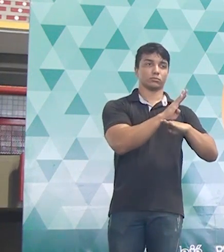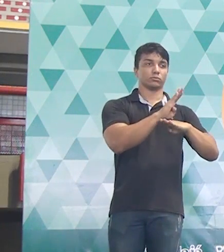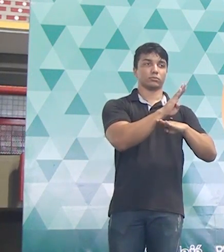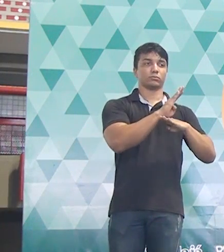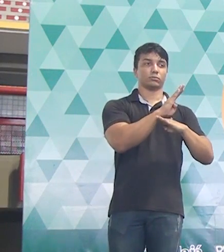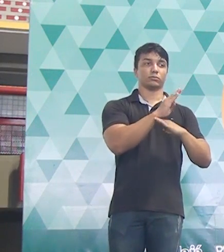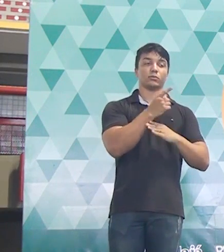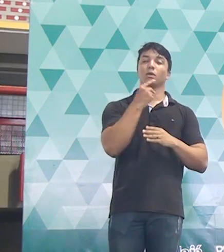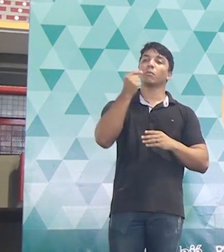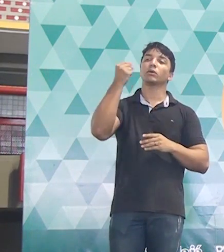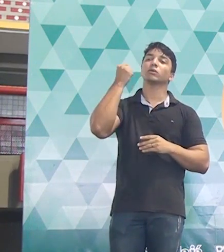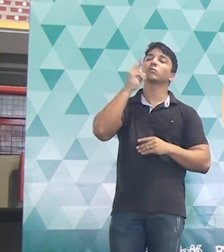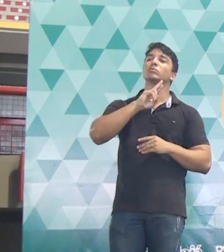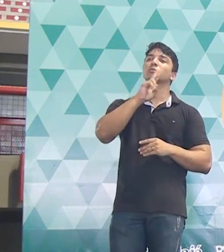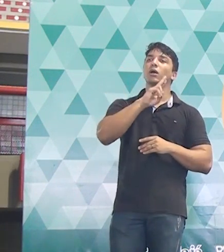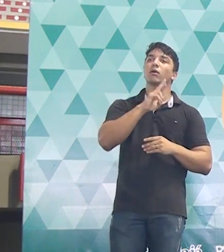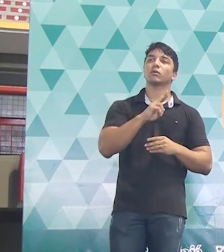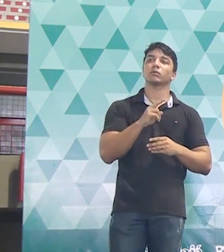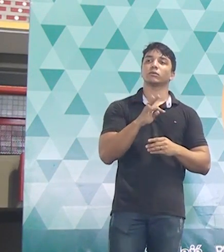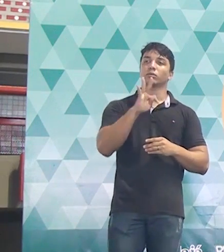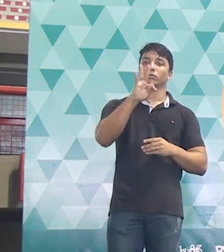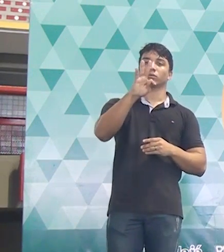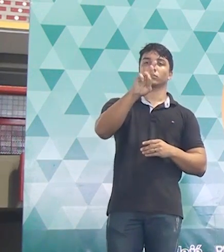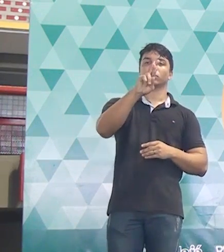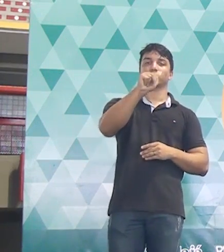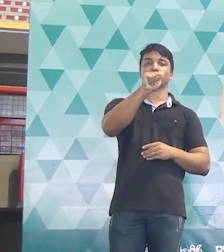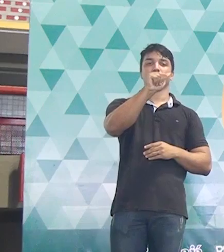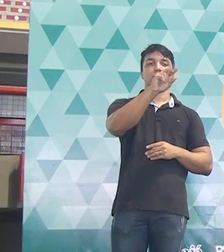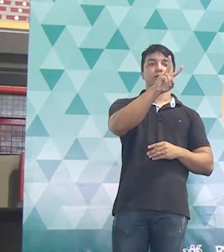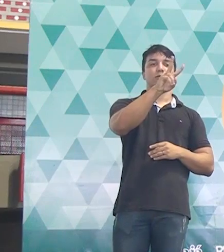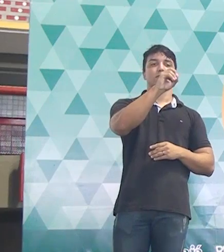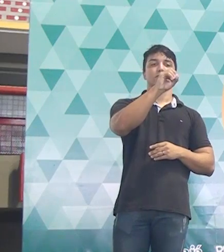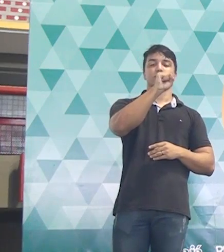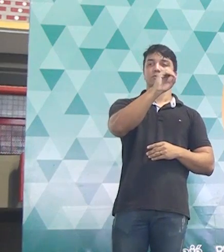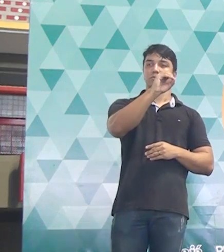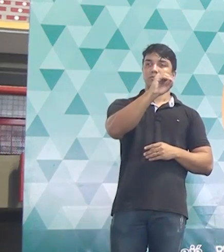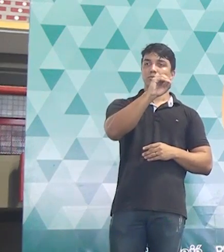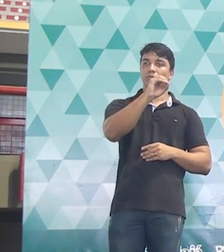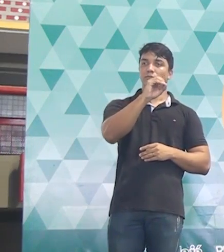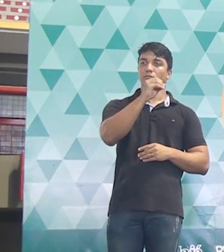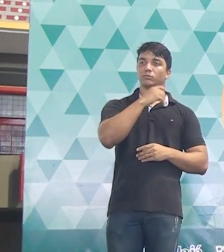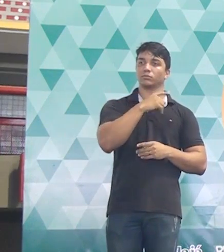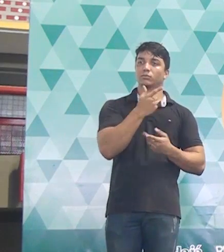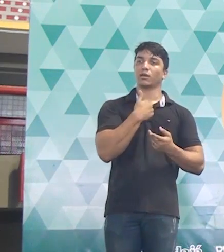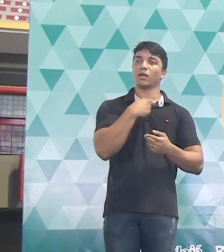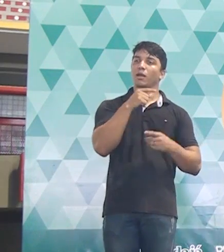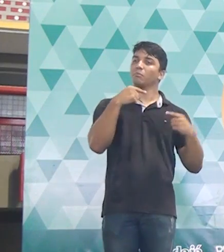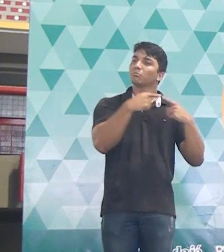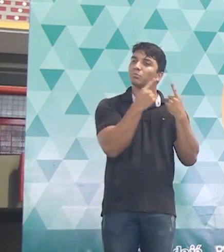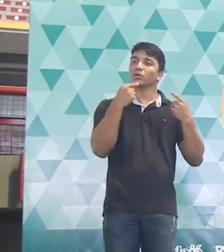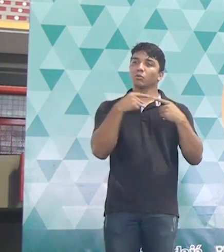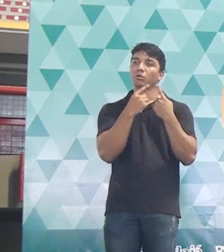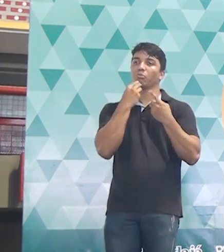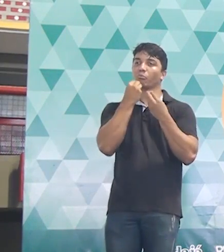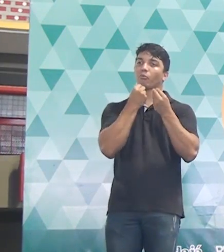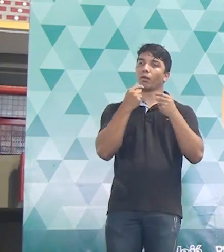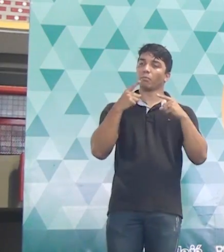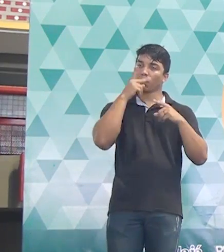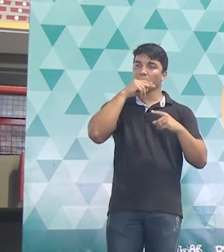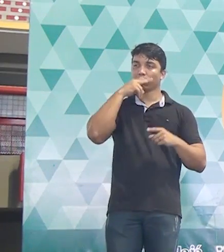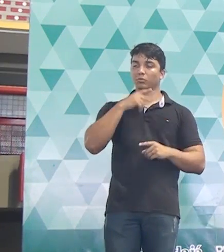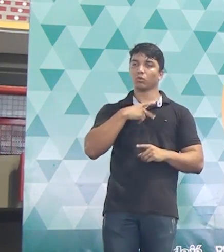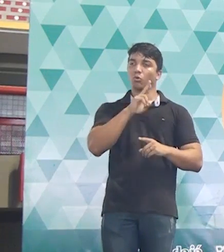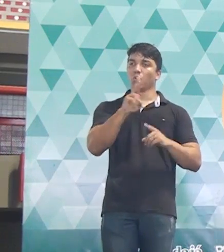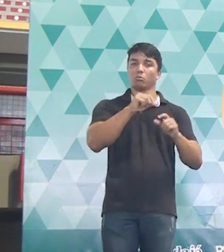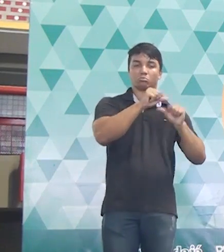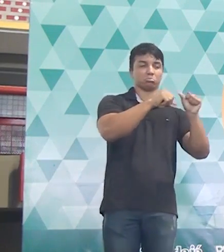Antigamente a gente usava um termo para isso, travoso. Esse sabor é travoso, ele trava na boca. Então as